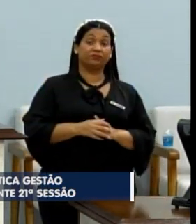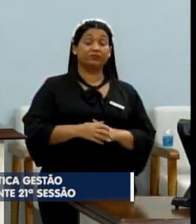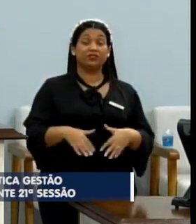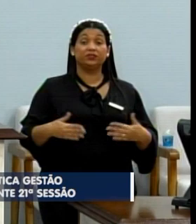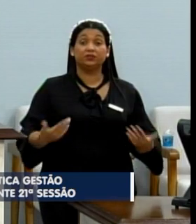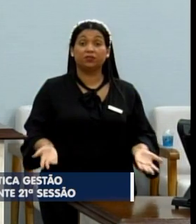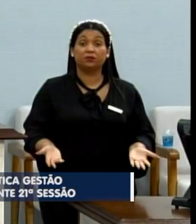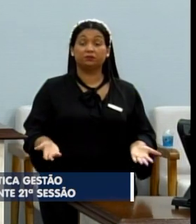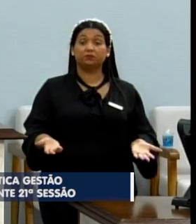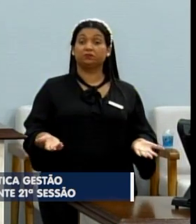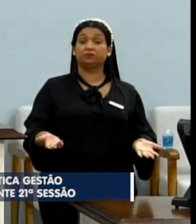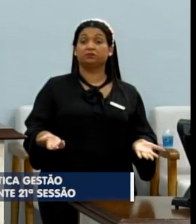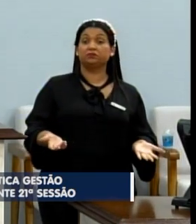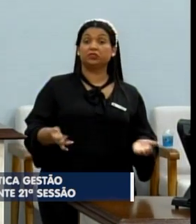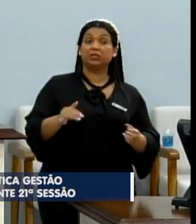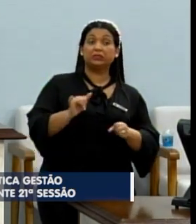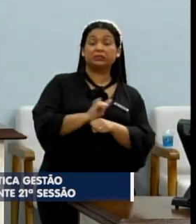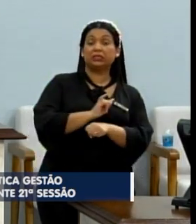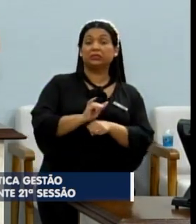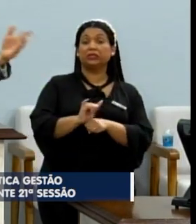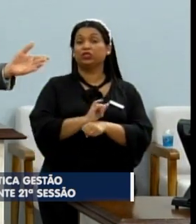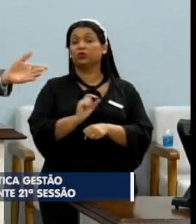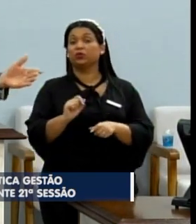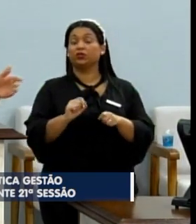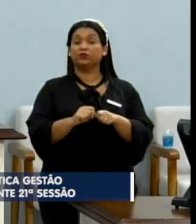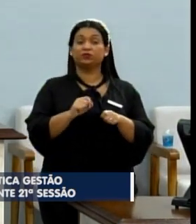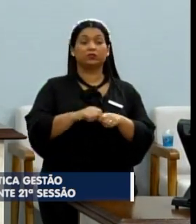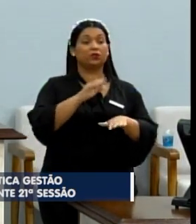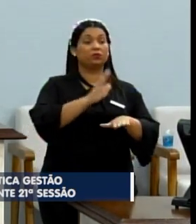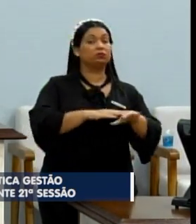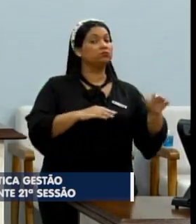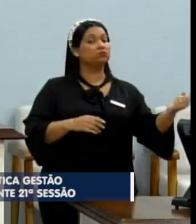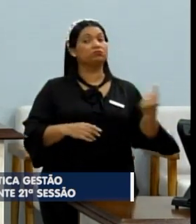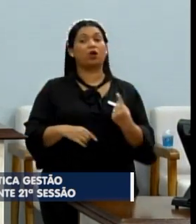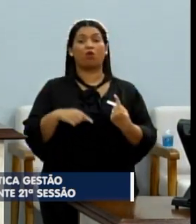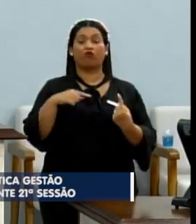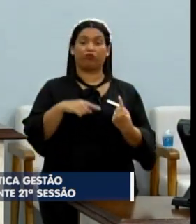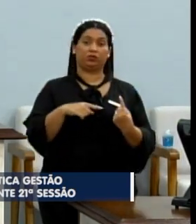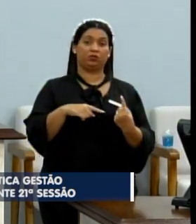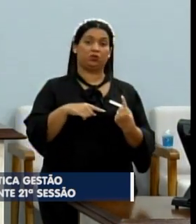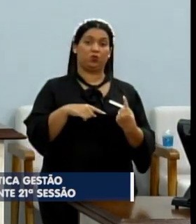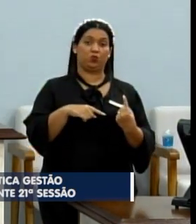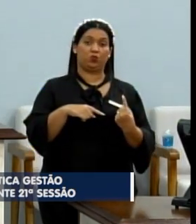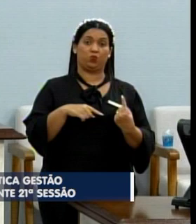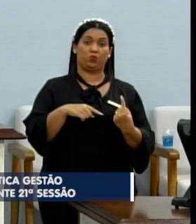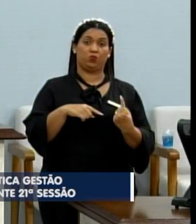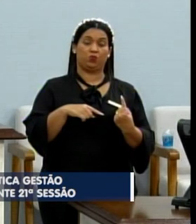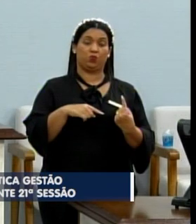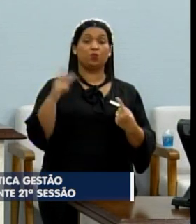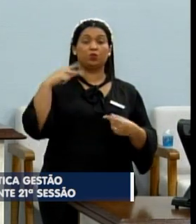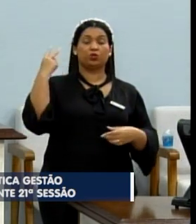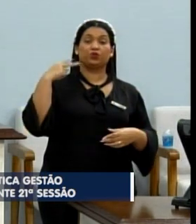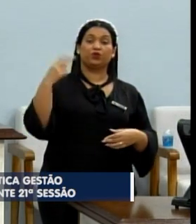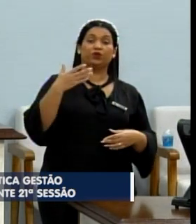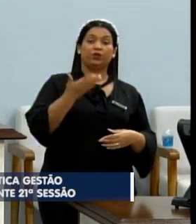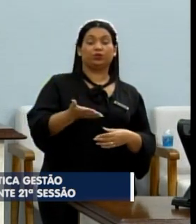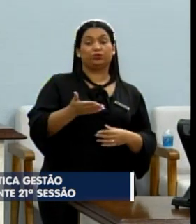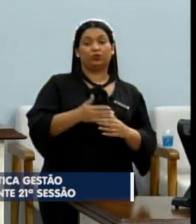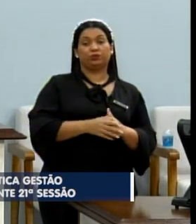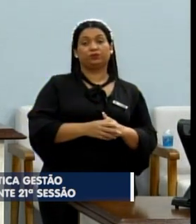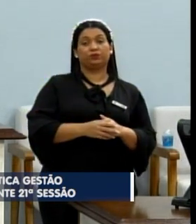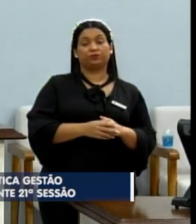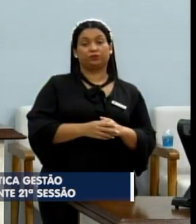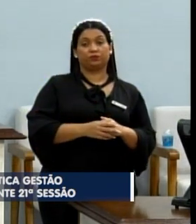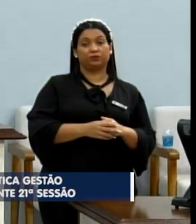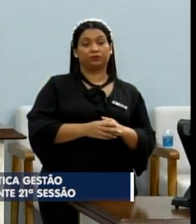Então não nos restou outra alternativa se não fazer uma convocação depois o vereador Jean que hoje